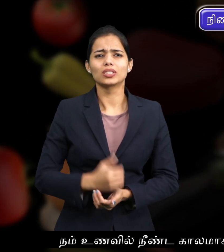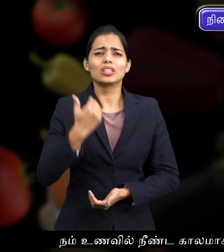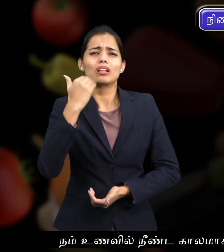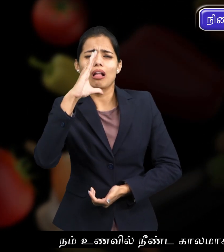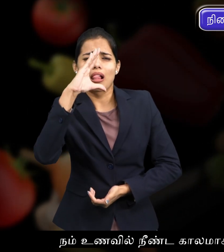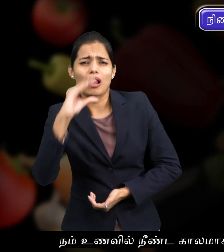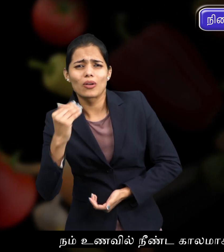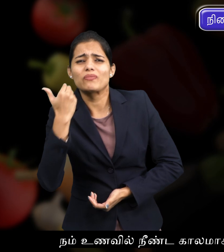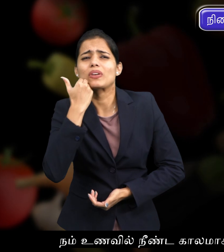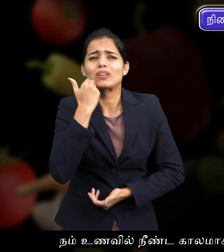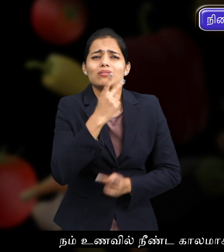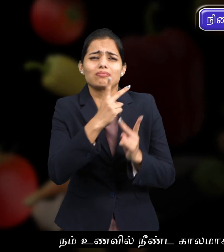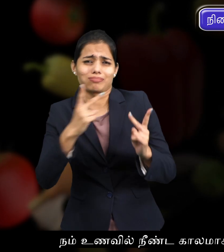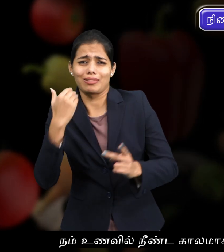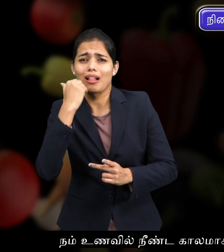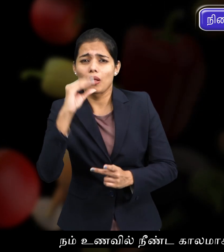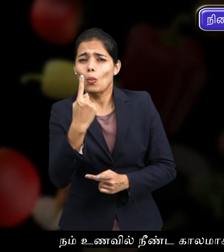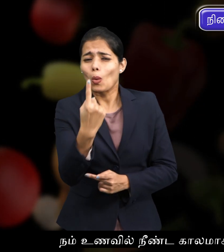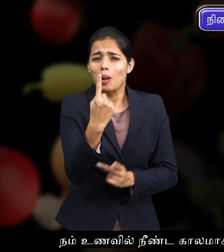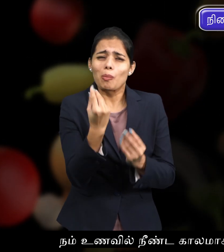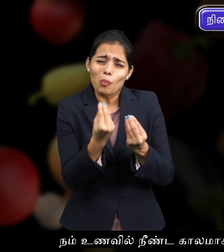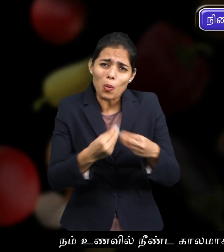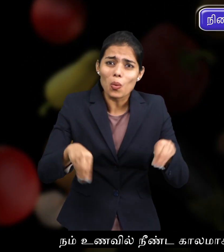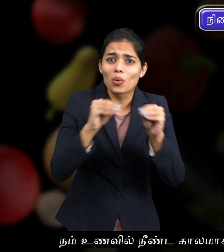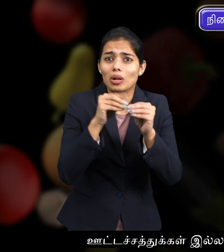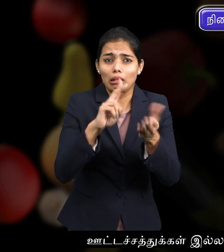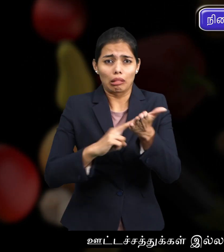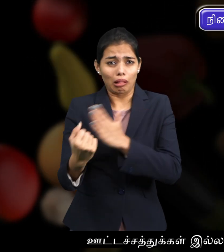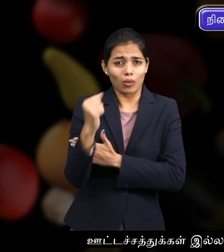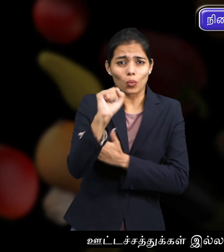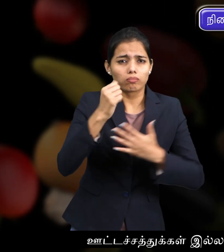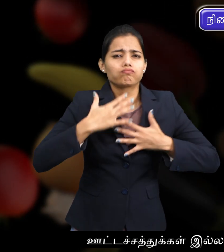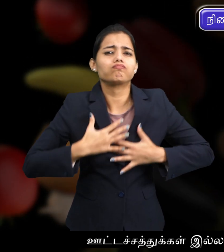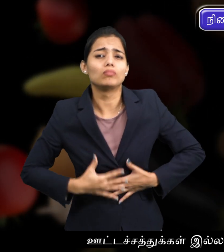நம் உணவில் நீண்ட காலமாக ஒன்று அல்லது அதற்கு மேற்பட்ட